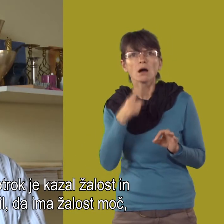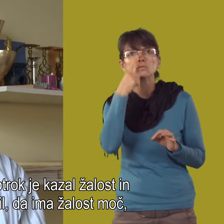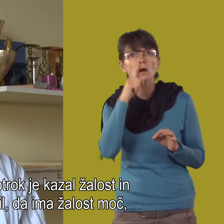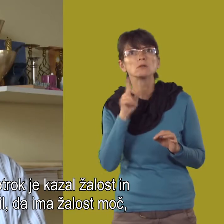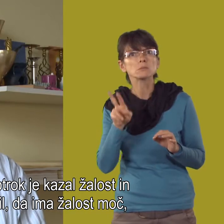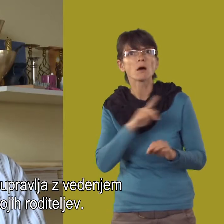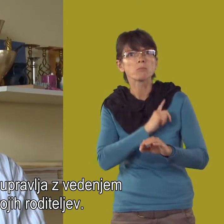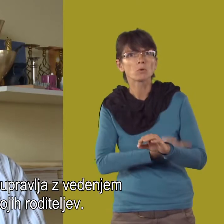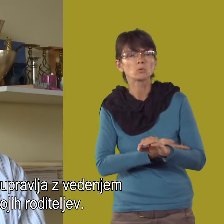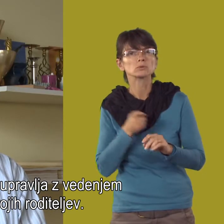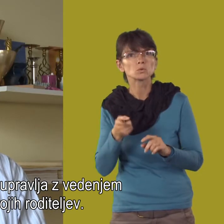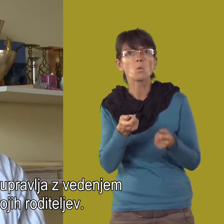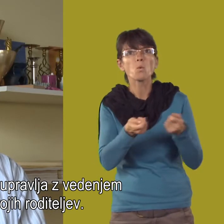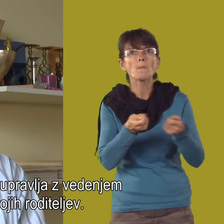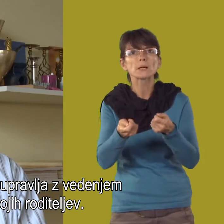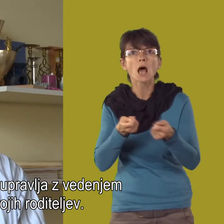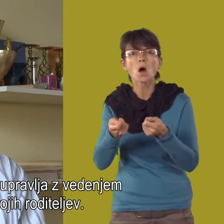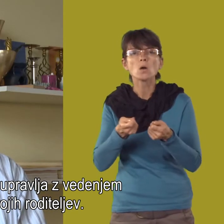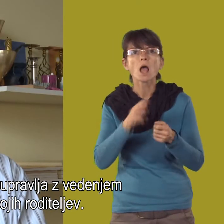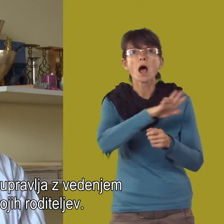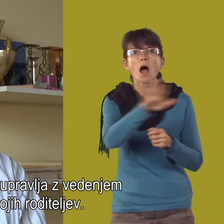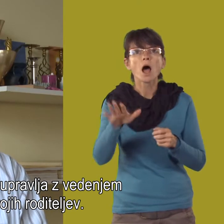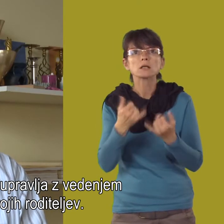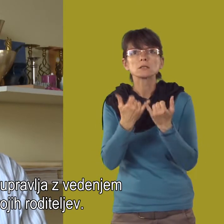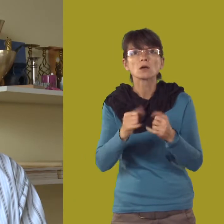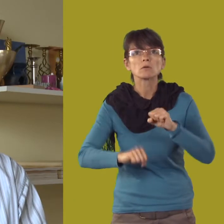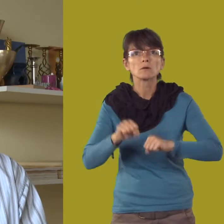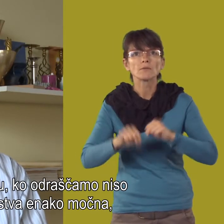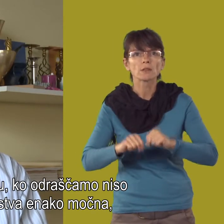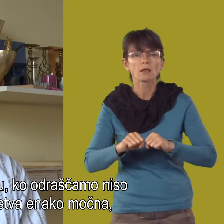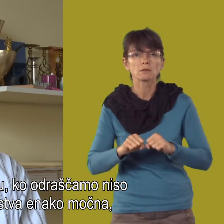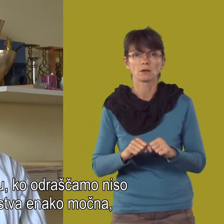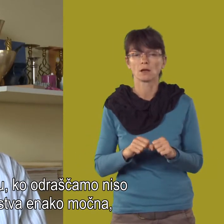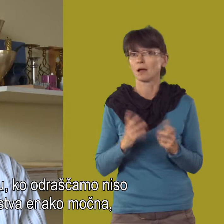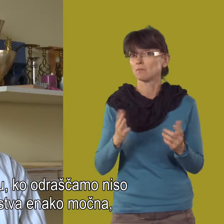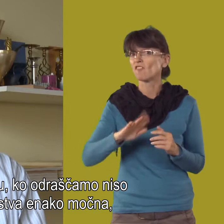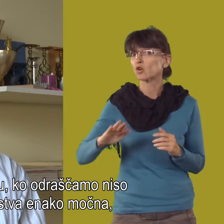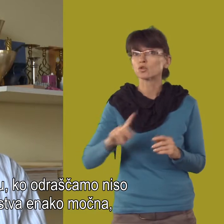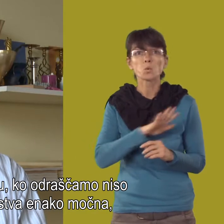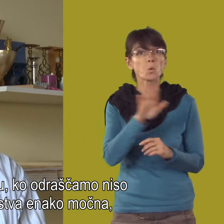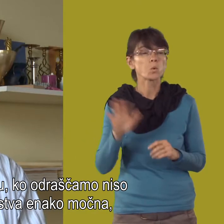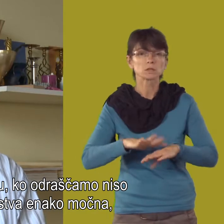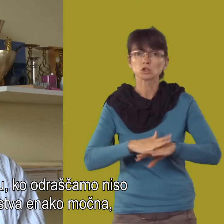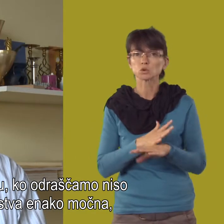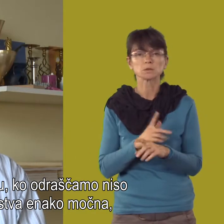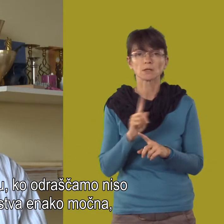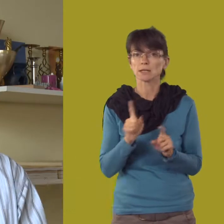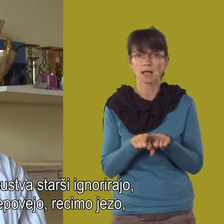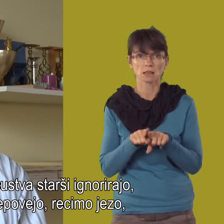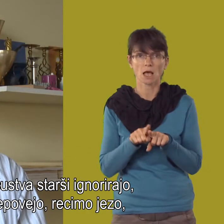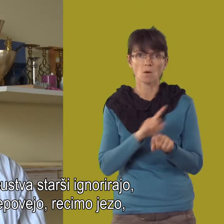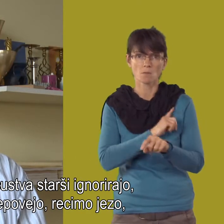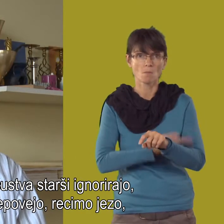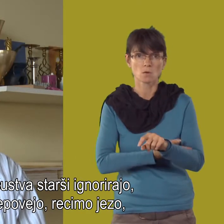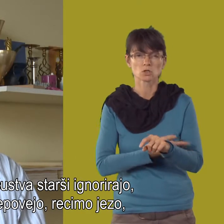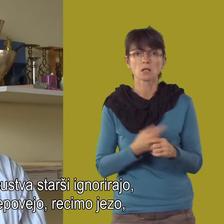moč, da z njo upravlja z vedenjem svojih roditeljev. Namreč v otroštvu, ko odraščamo, niso vsa čustva enako močna. Nekatera